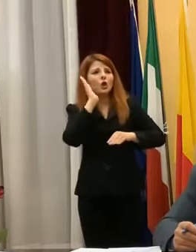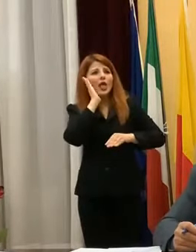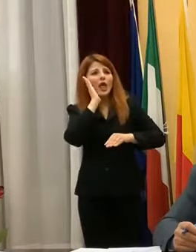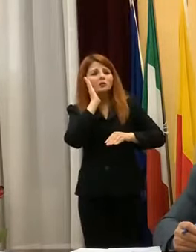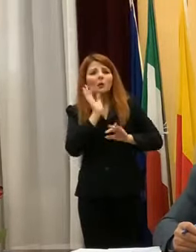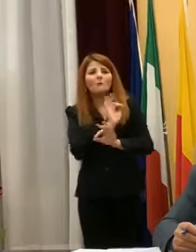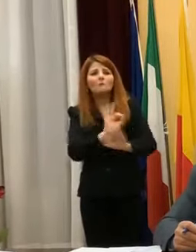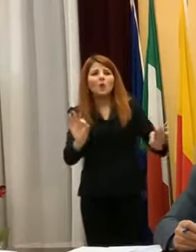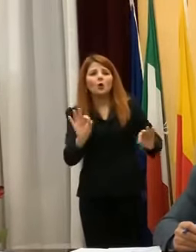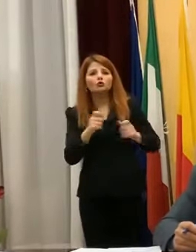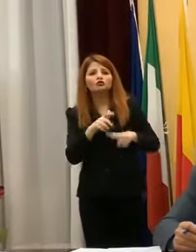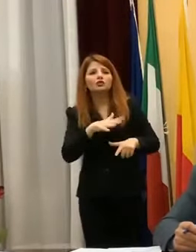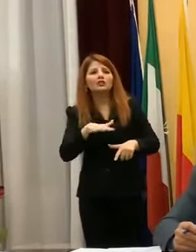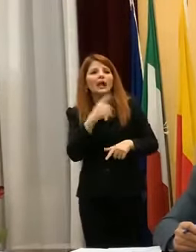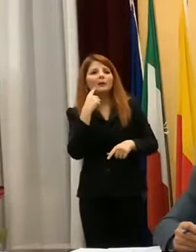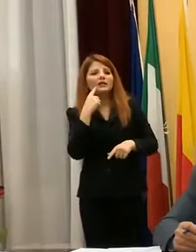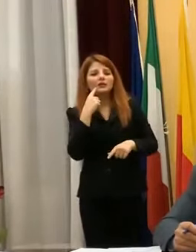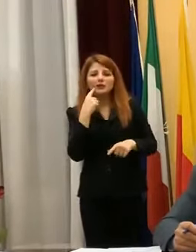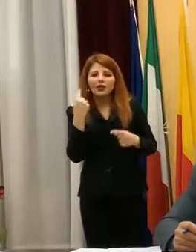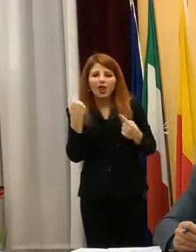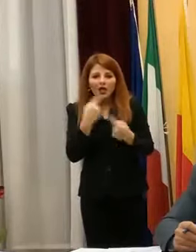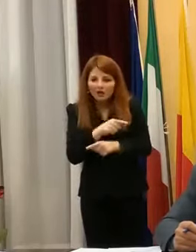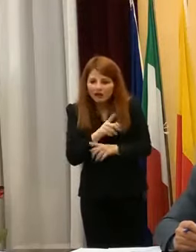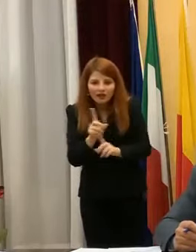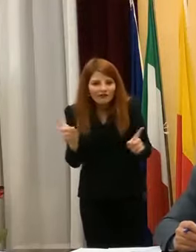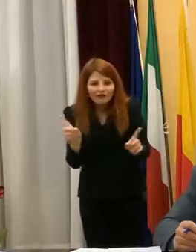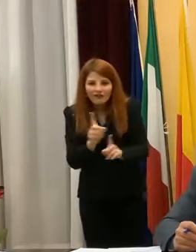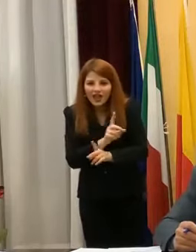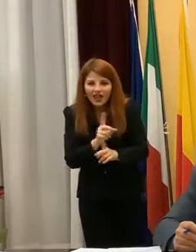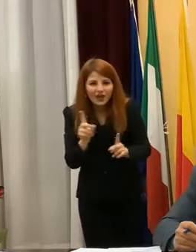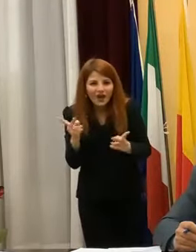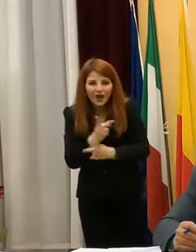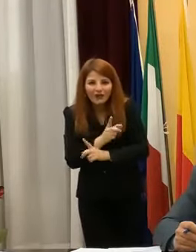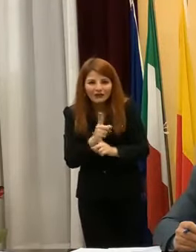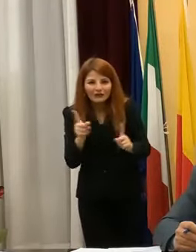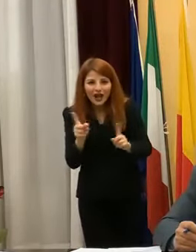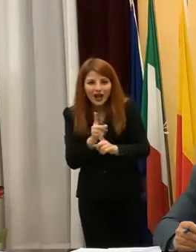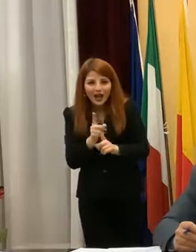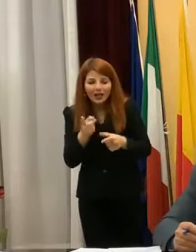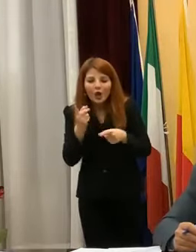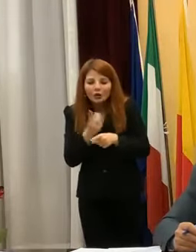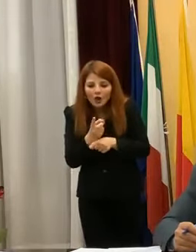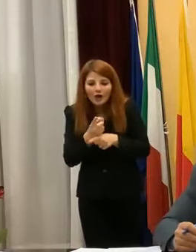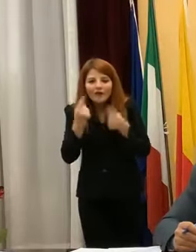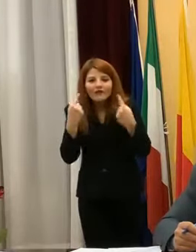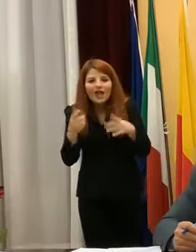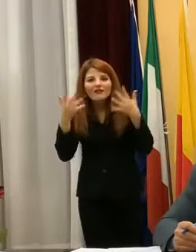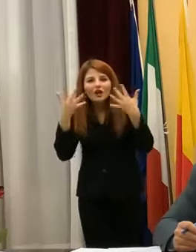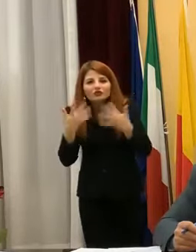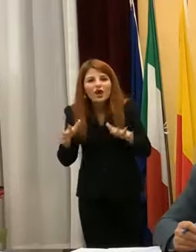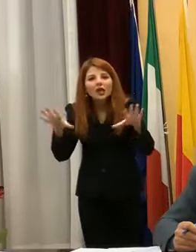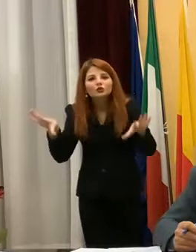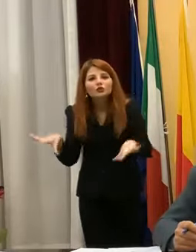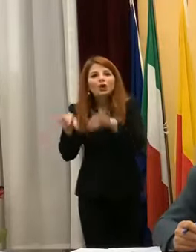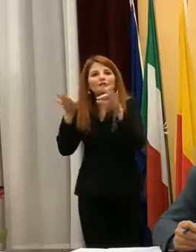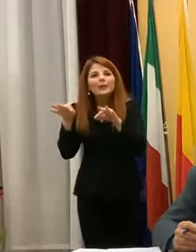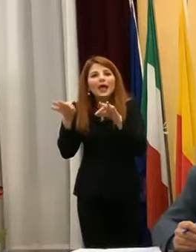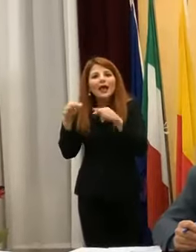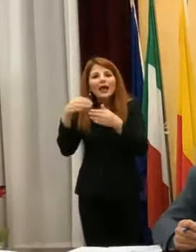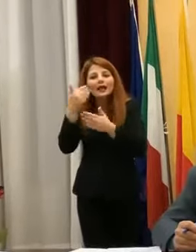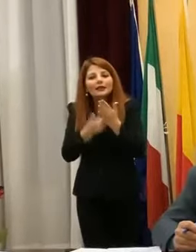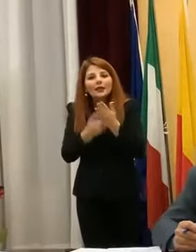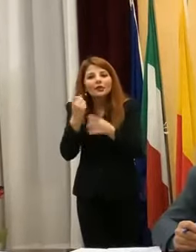Tutte queste connivenze, questi comparati, questo verminaio schifoso, questa connessione